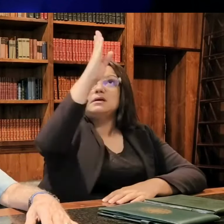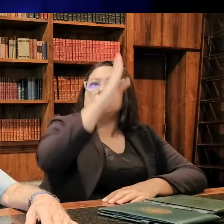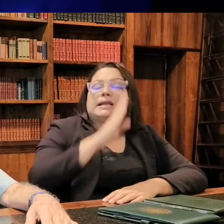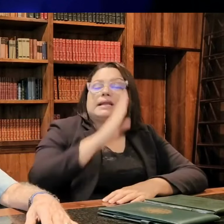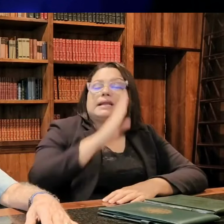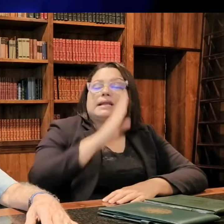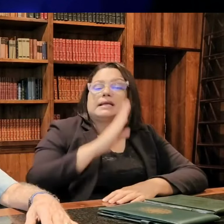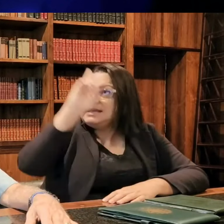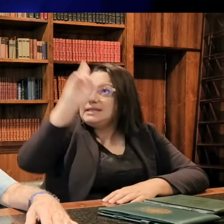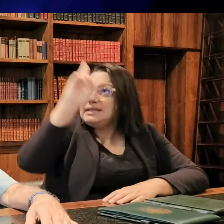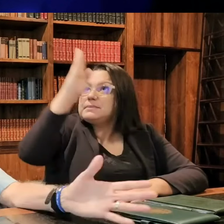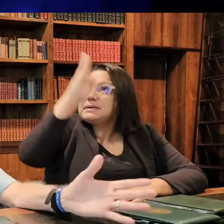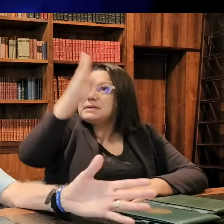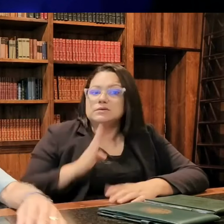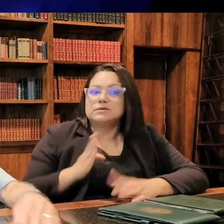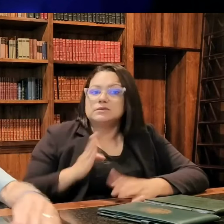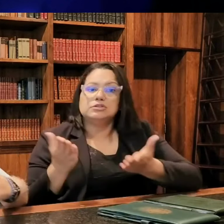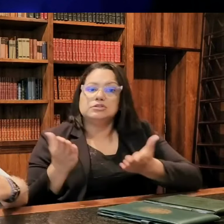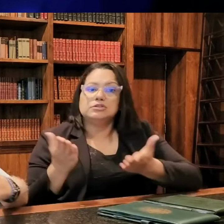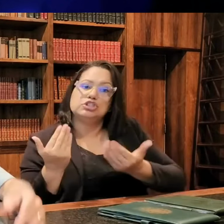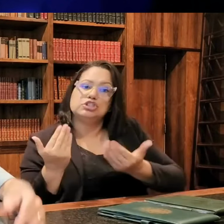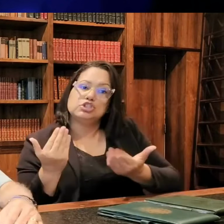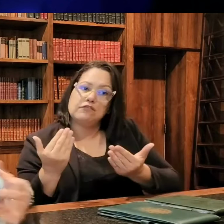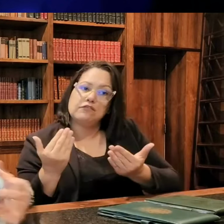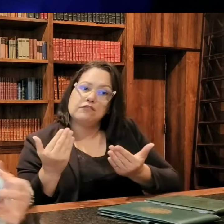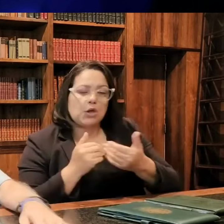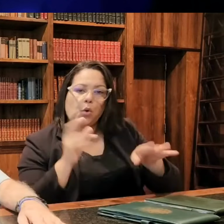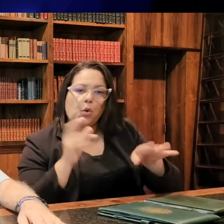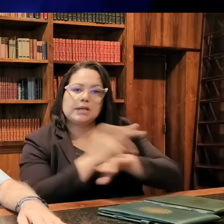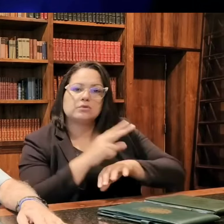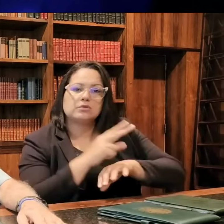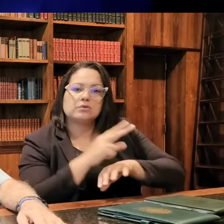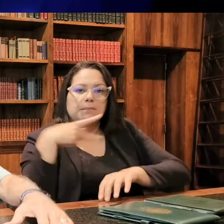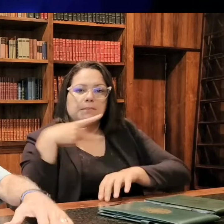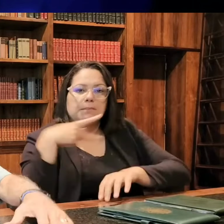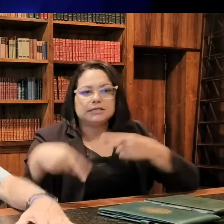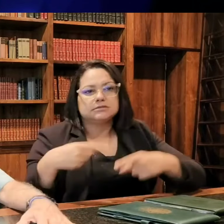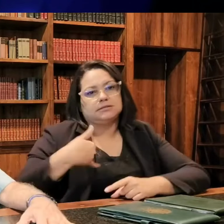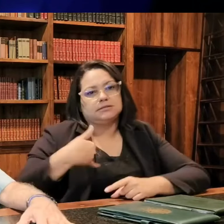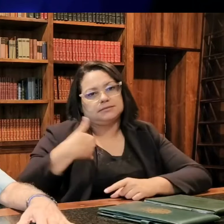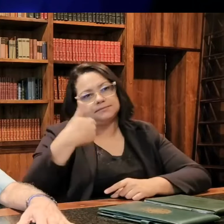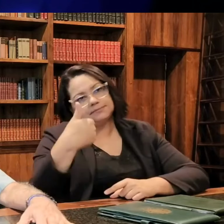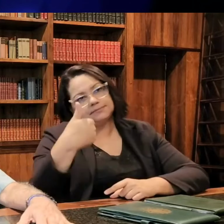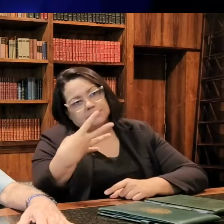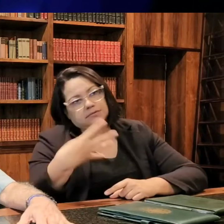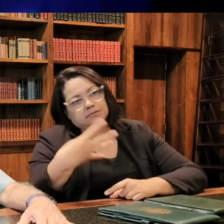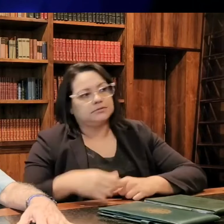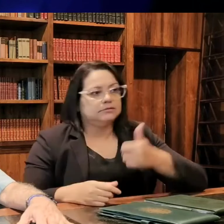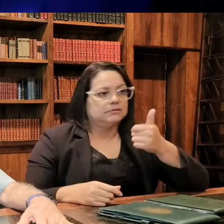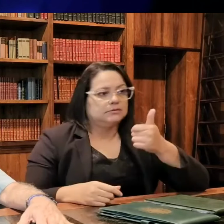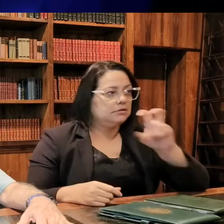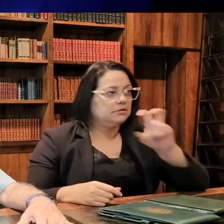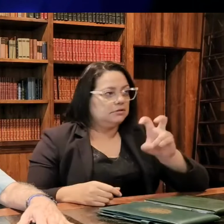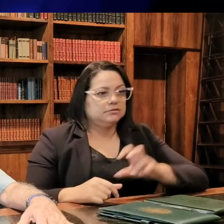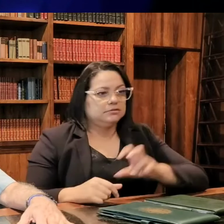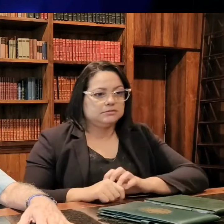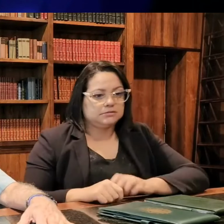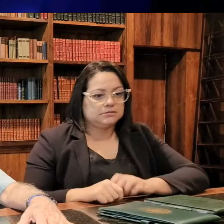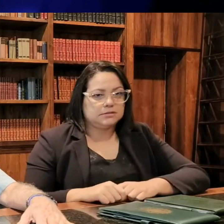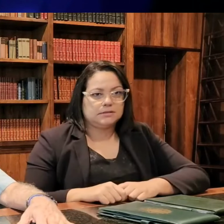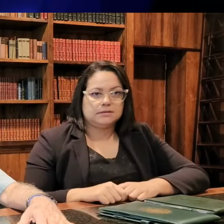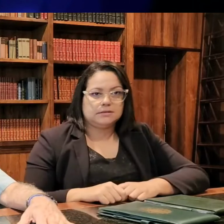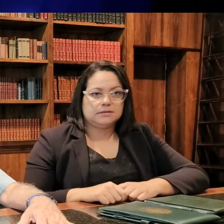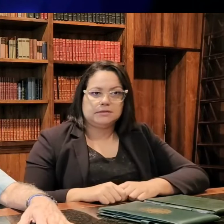o osso, né? Jovens Parece que capacitados para liderar. aqui Líderes. na América Latina faltaria então o Brasil para completar esse leque,